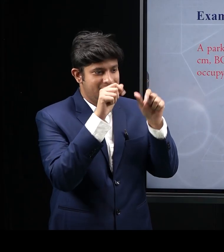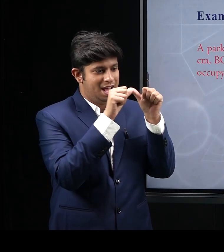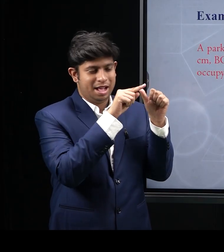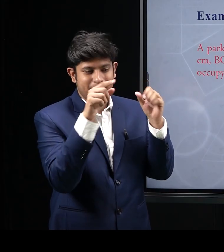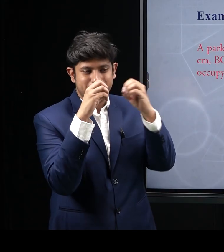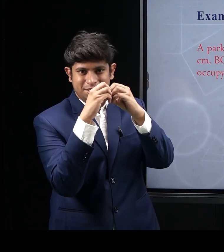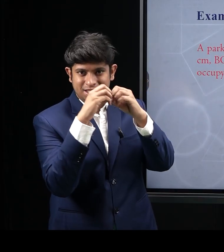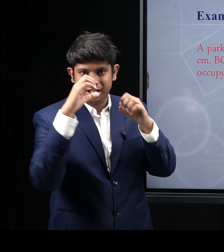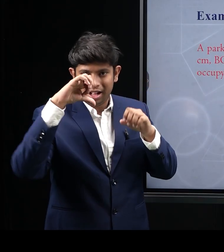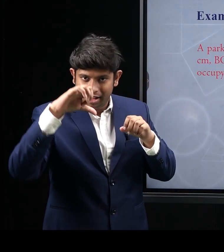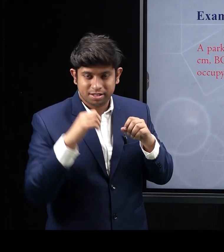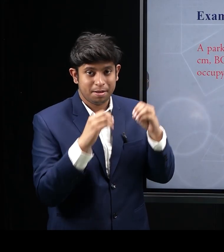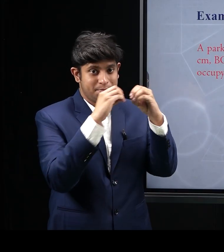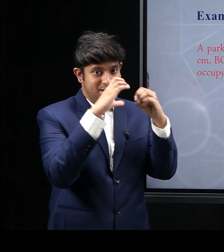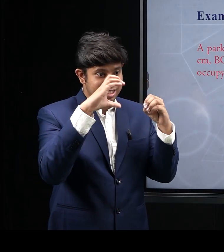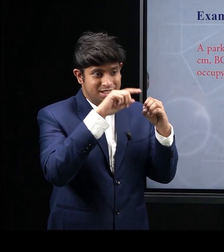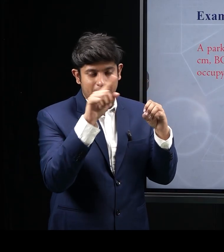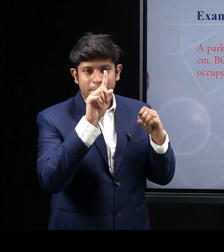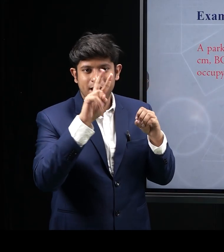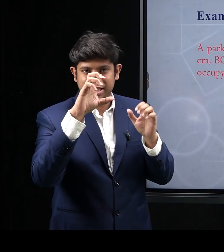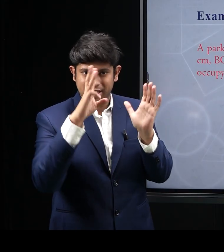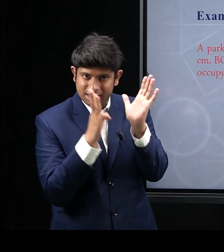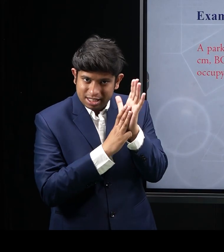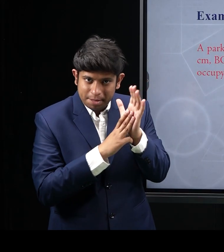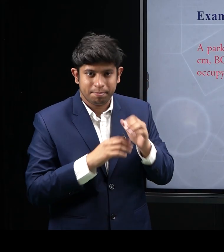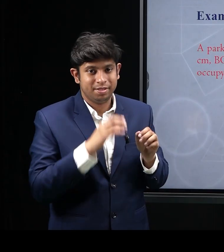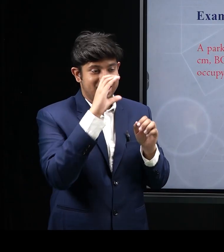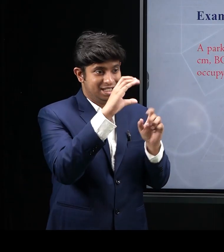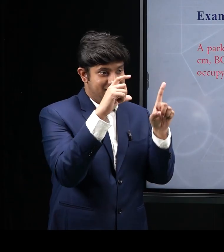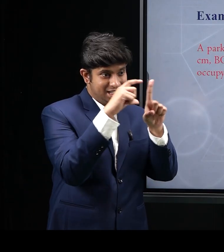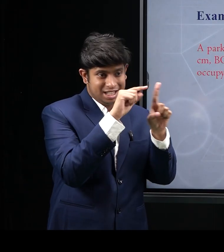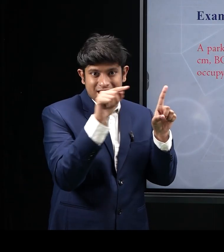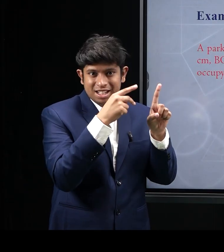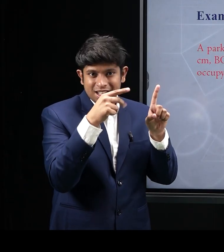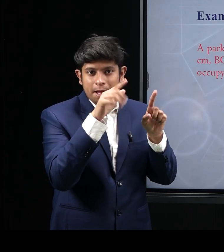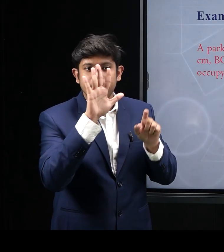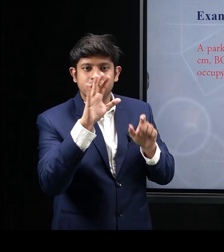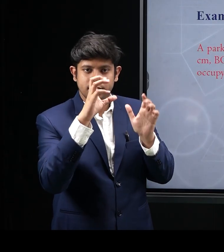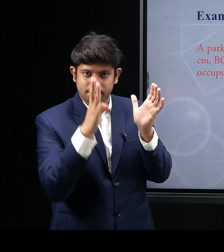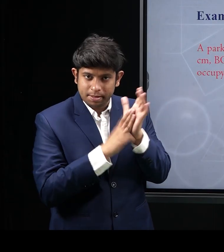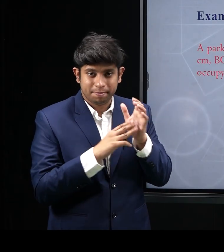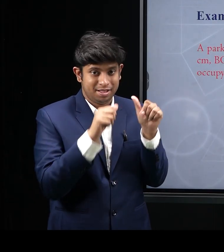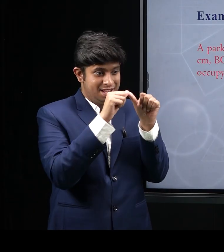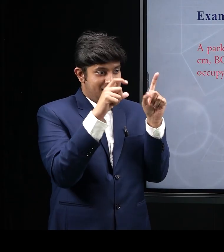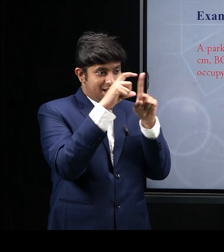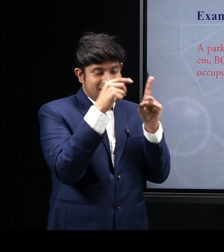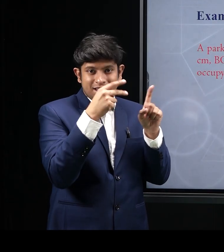ಆಂಗಲ್ C ಇಸ್ ಈಕ್ವಲ್ ಟು 90 ಡಿಗ್ರಿ, AB ಇಸ್ ಈಕ್ವಲ್ ಟು 9 ಸೆಂಟಿಮೀಟರ್, BC ಇಸ್ ಈಕ್ವಲ್ ಟು 12